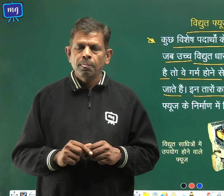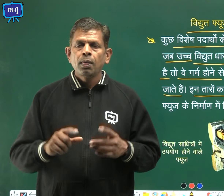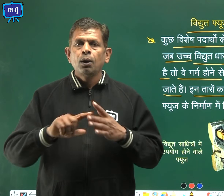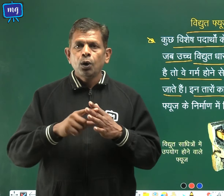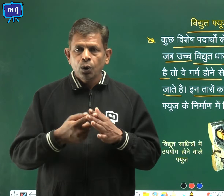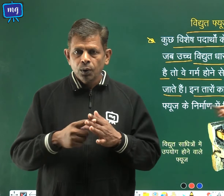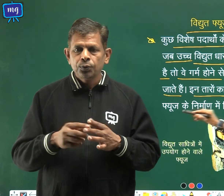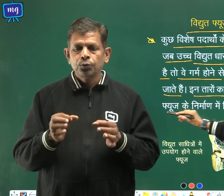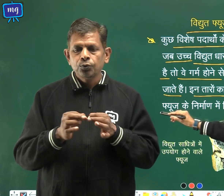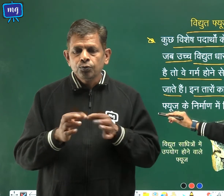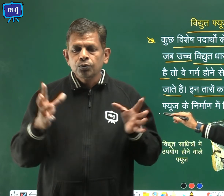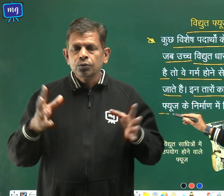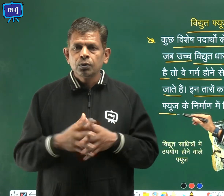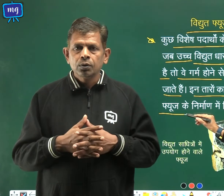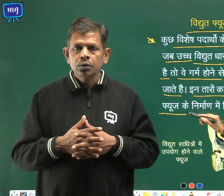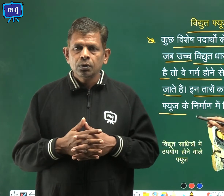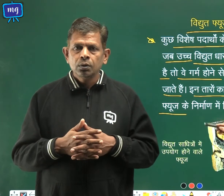विद्युत फ्यूज के